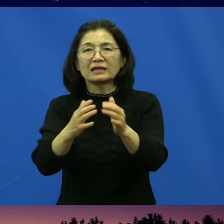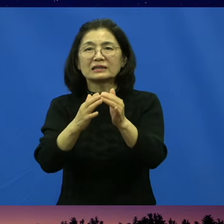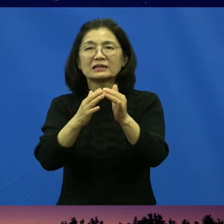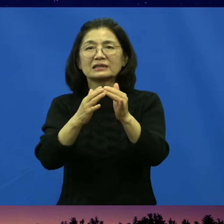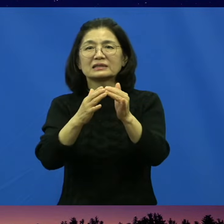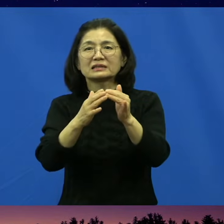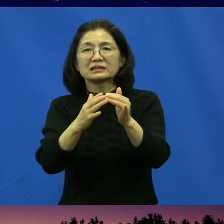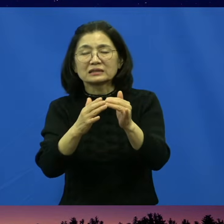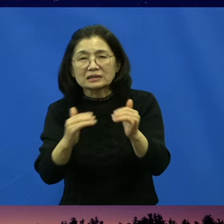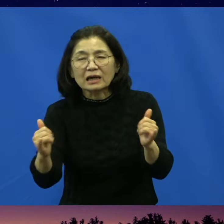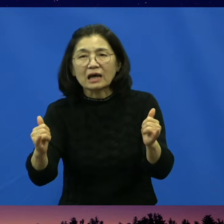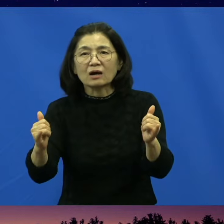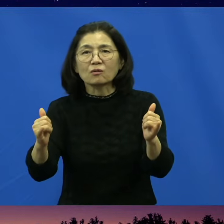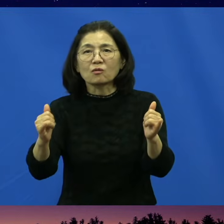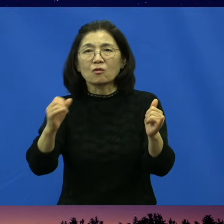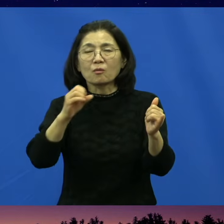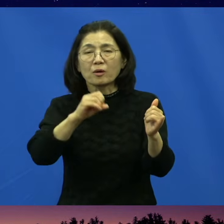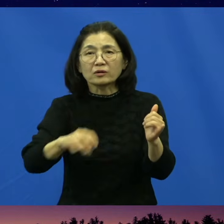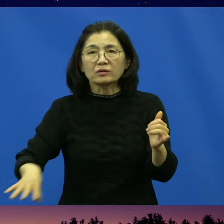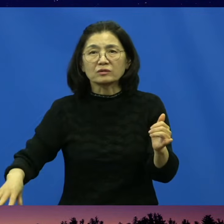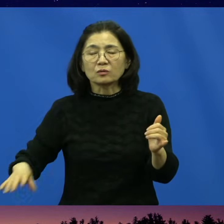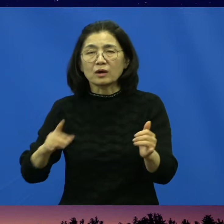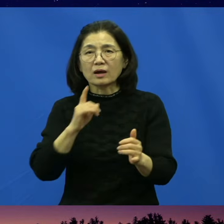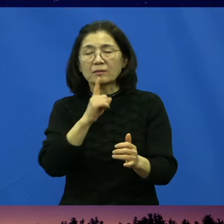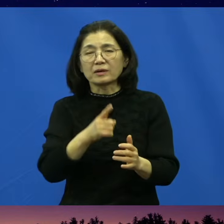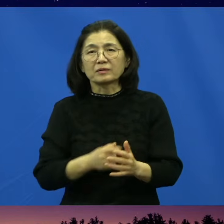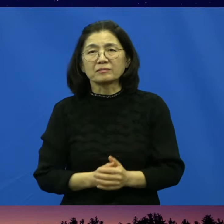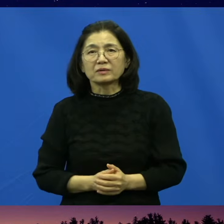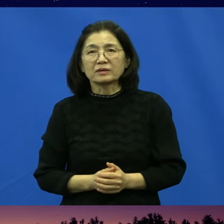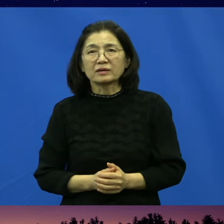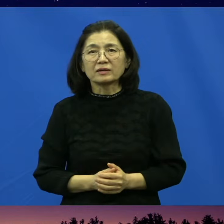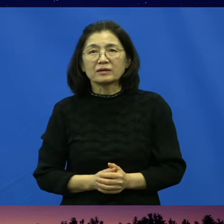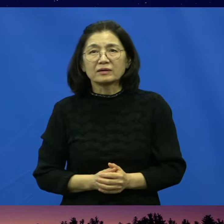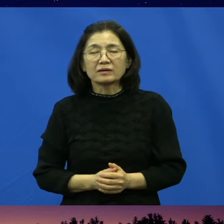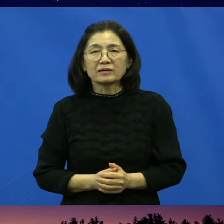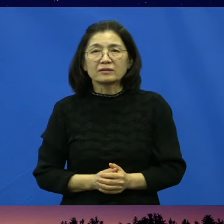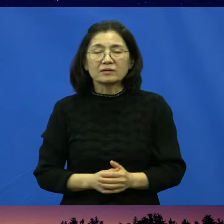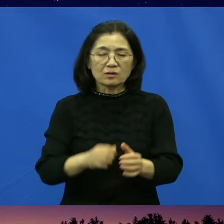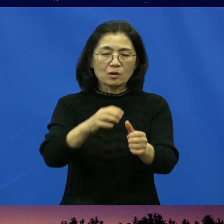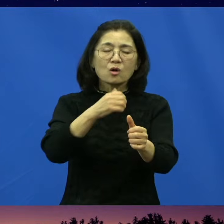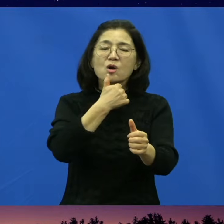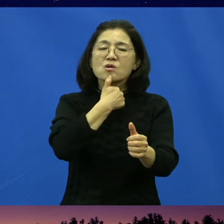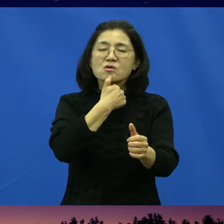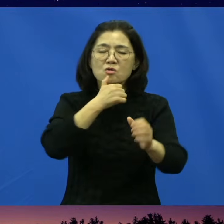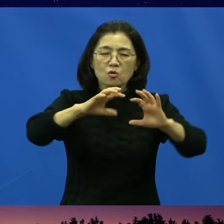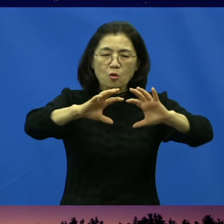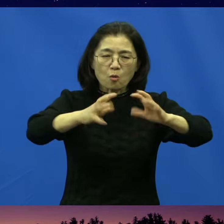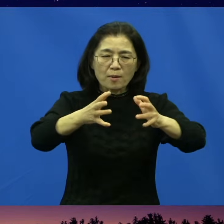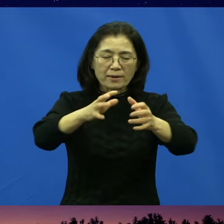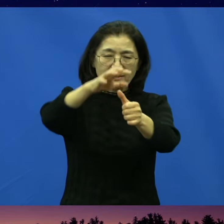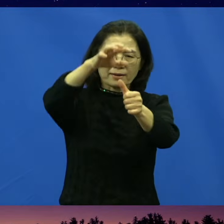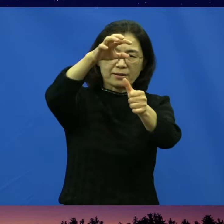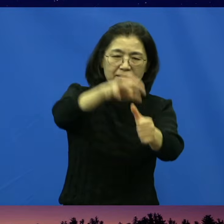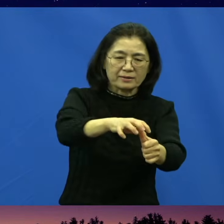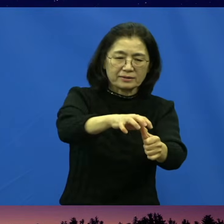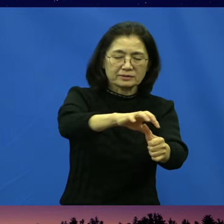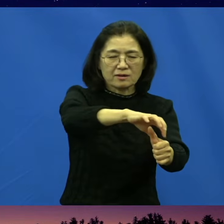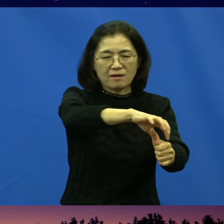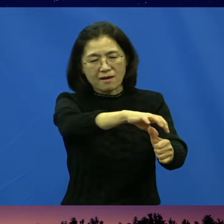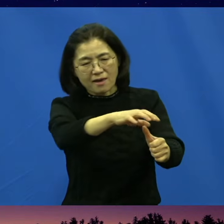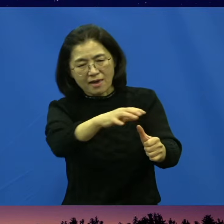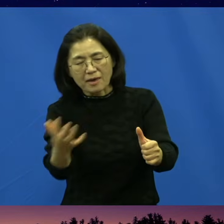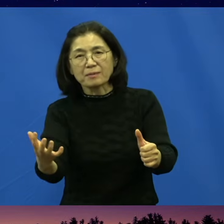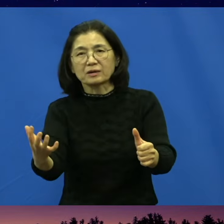로마의 제국에서 해방이 되어서 벗어나서 그 옛날에 영광스러웠던 그 다윗 왕조,